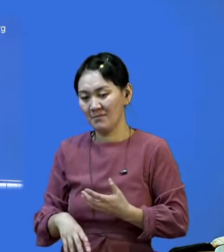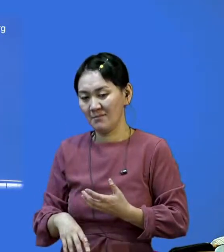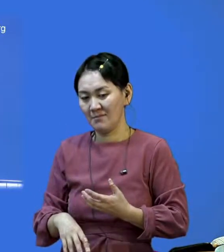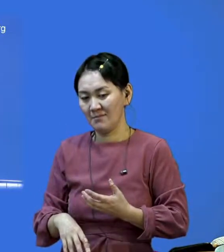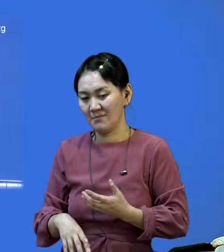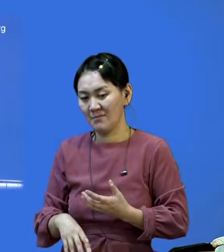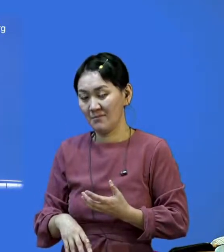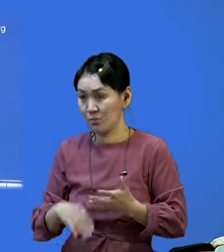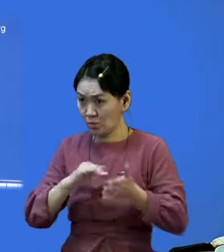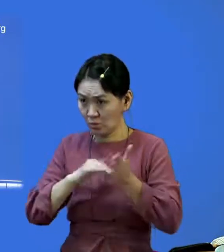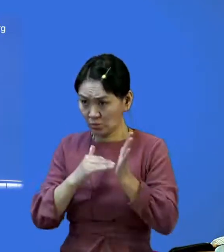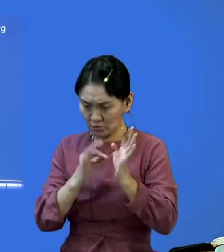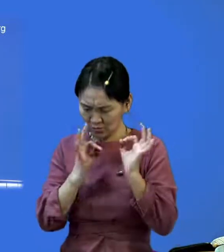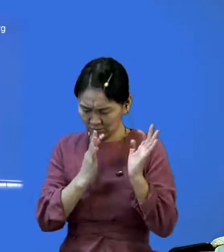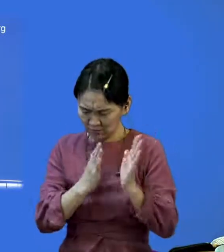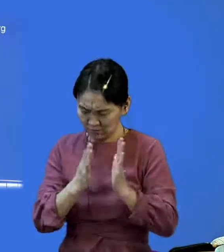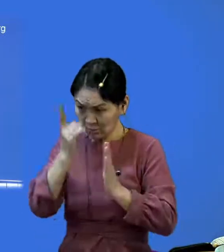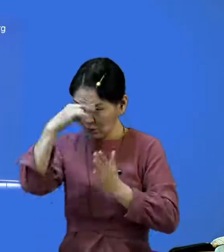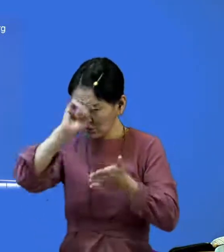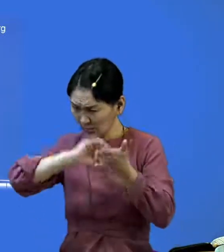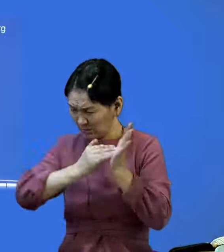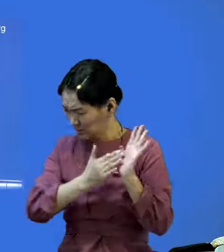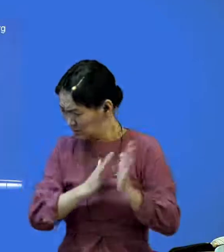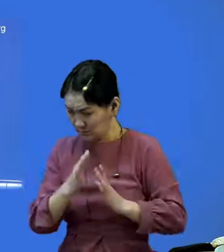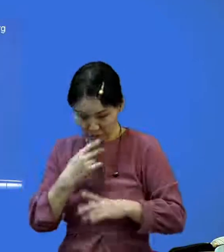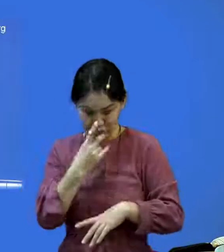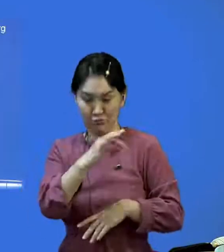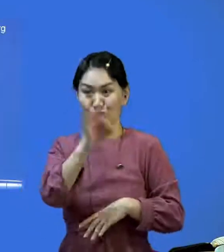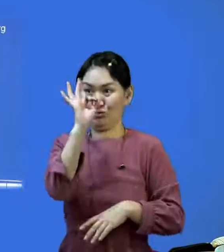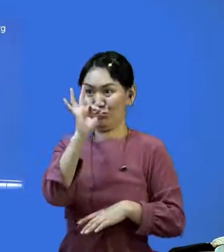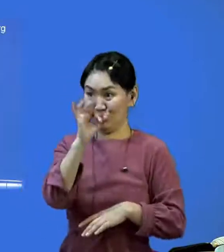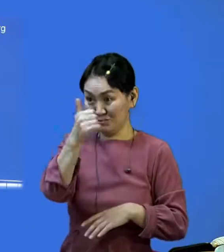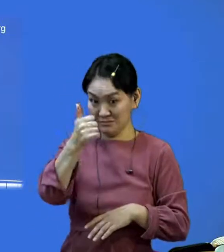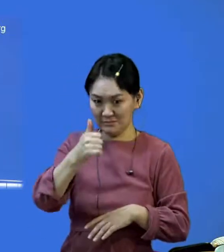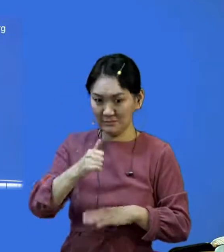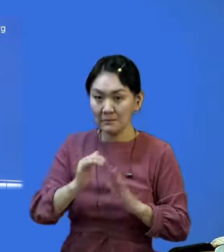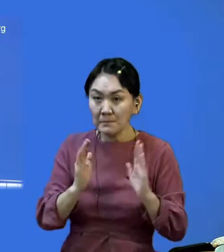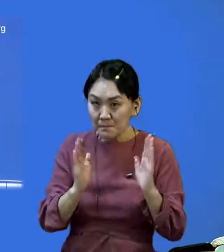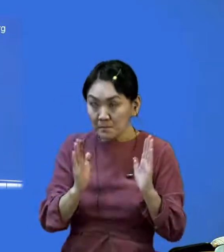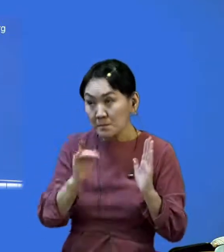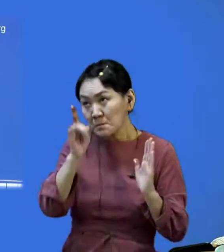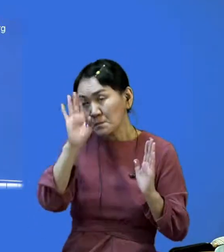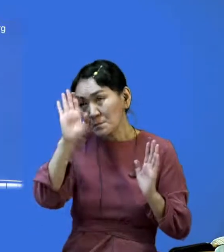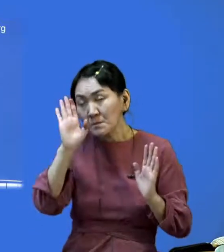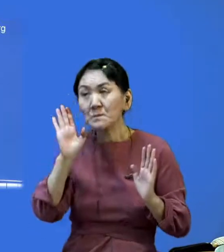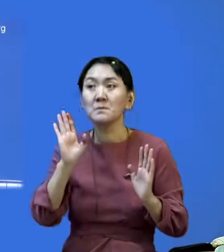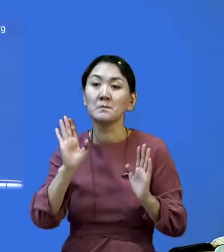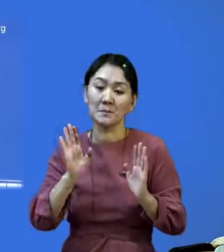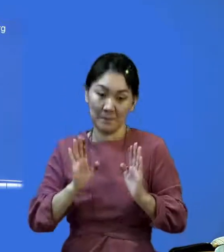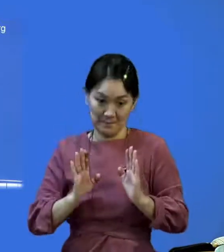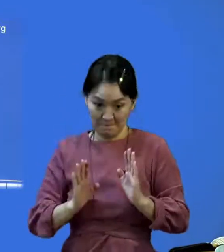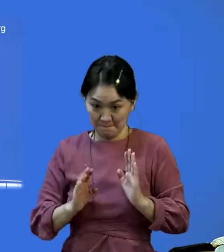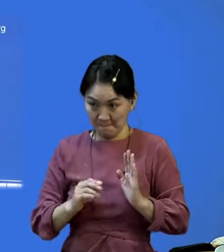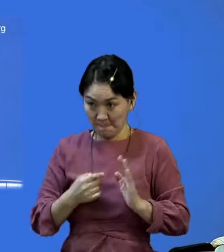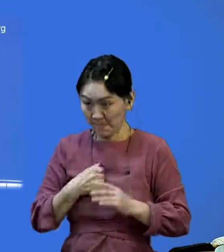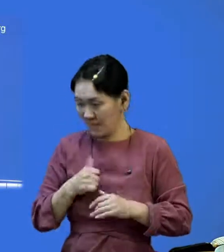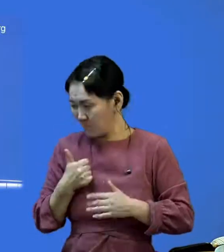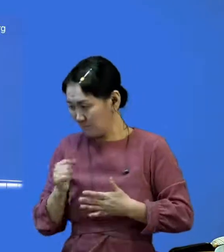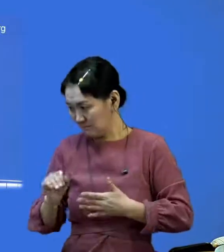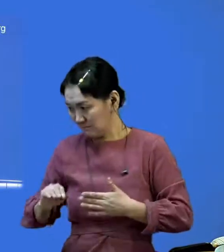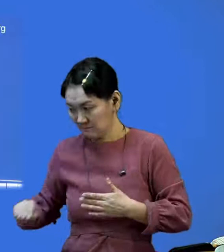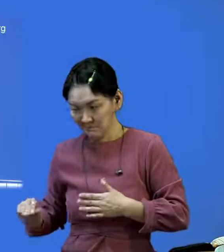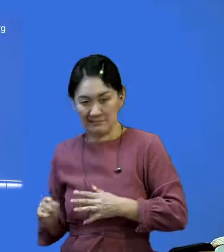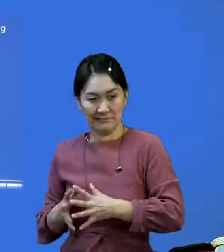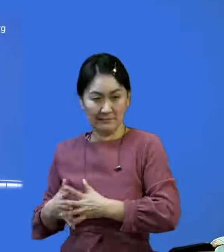Ингээд төлөлгөө яг бурхны төлөө тодорхой гаргах хэрэгтэй атал тийм ээ. Заахан энэ бурхан тэгэл хажуугаар нь өөртөө гоё машин